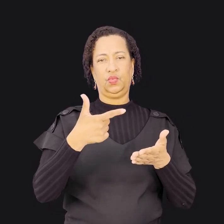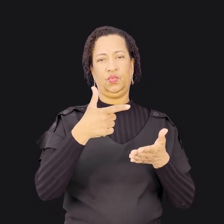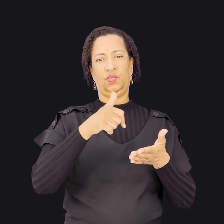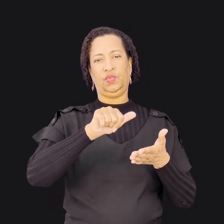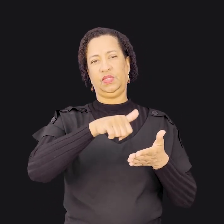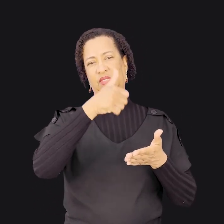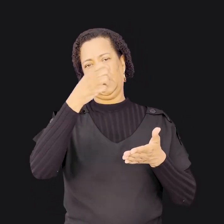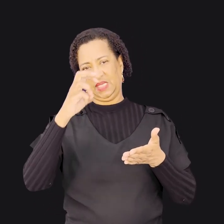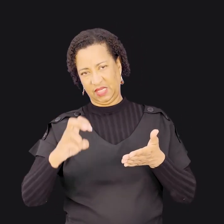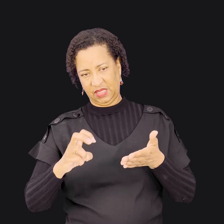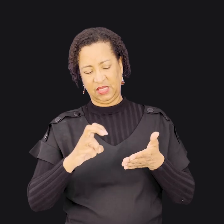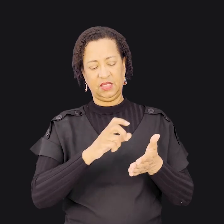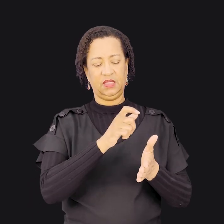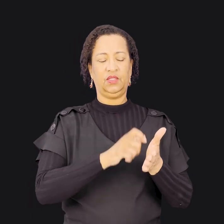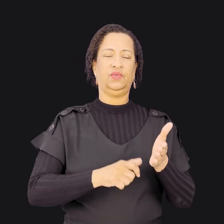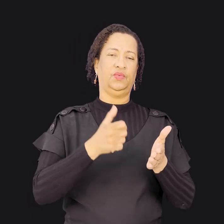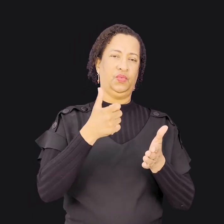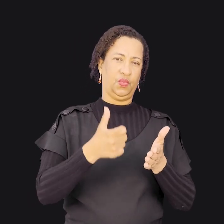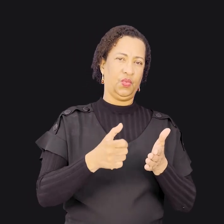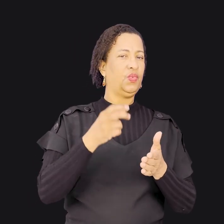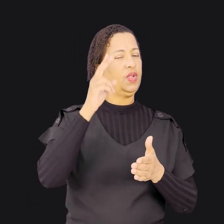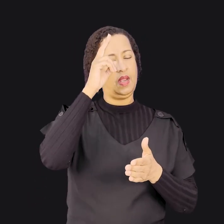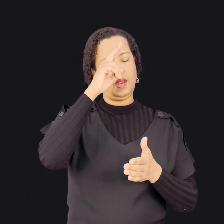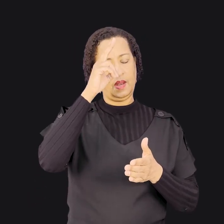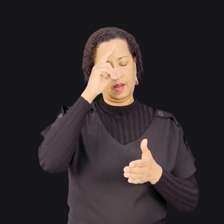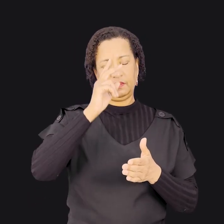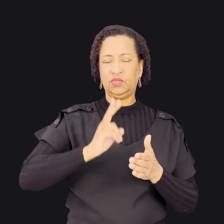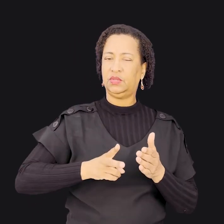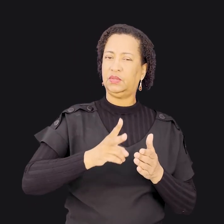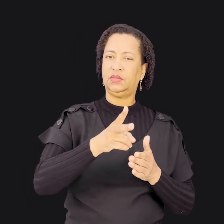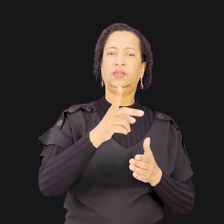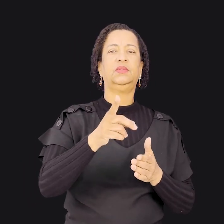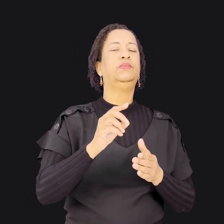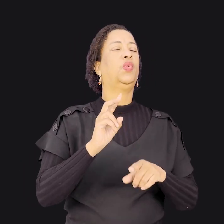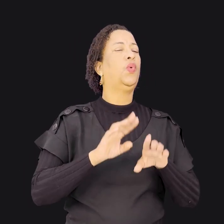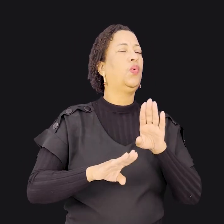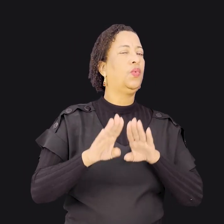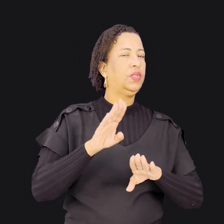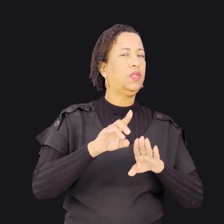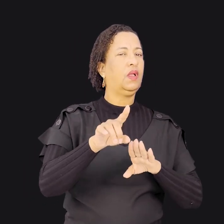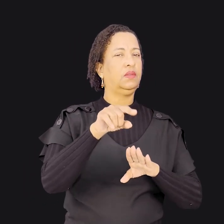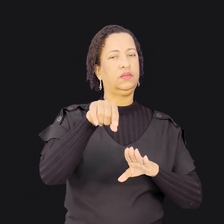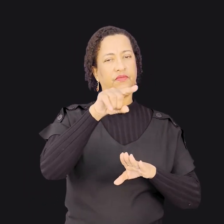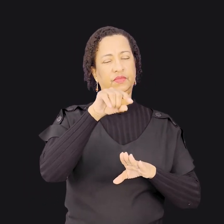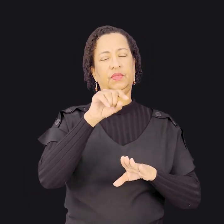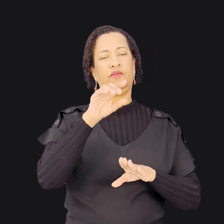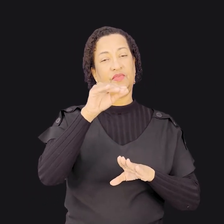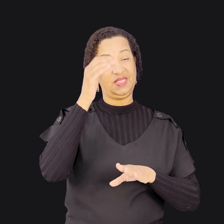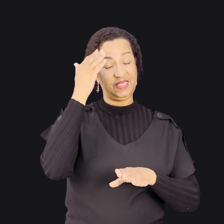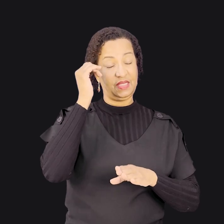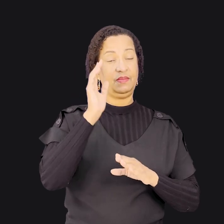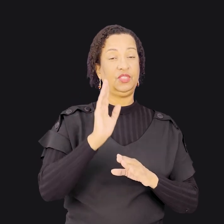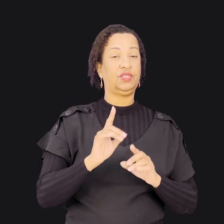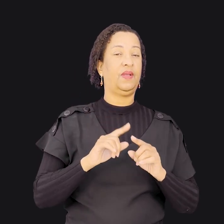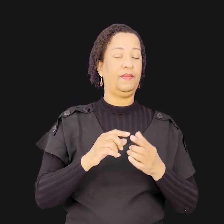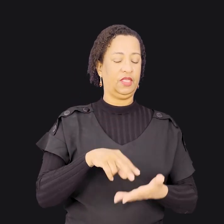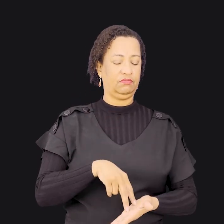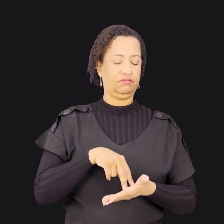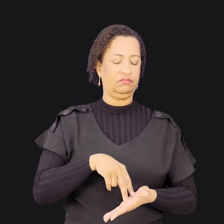1, por isso sempre terei o cuidado de lembrar-lhes estas coisas, se bem que vocês já sabem e estão solidamente firmados